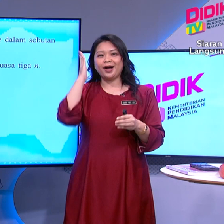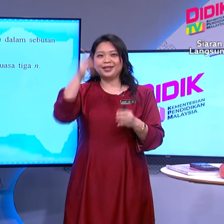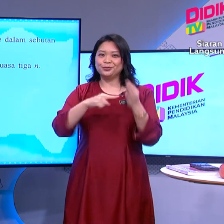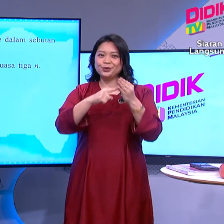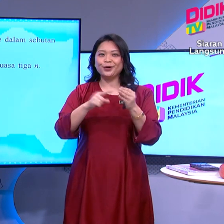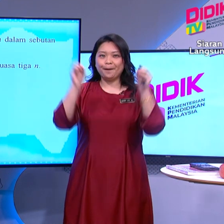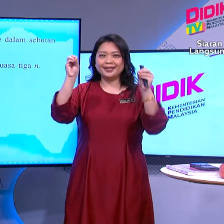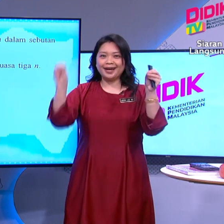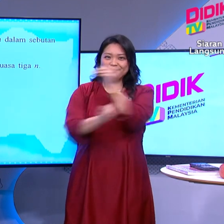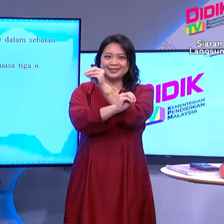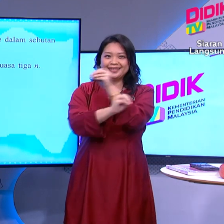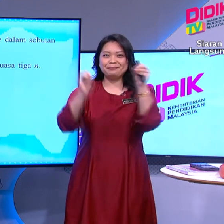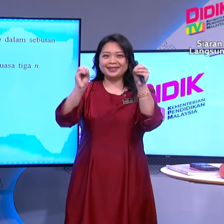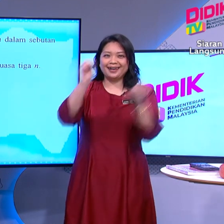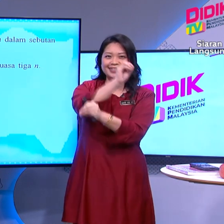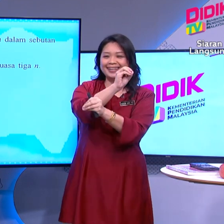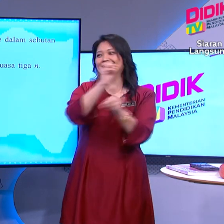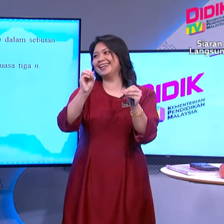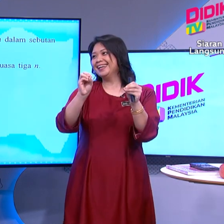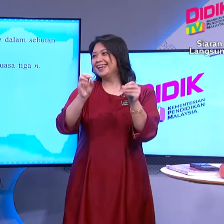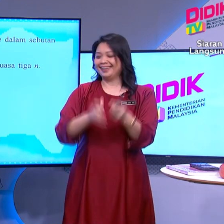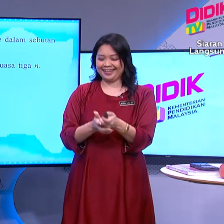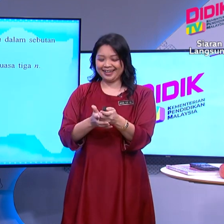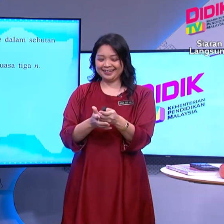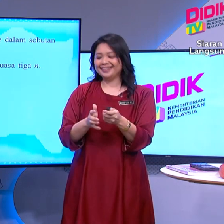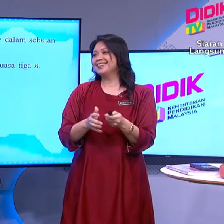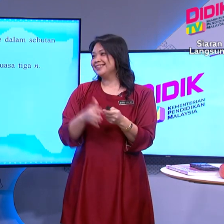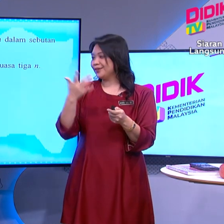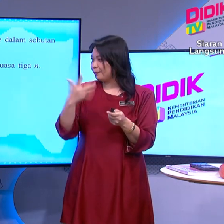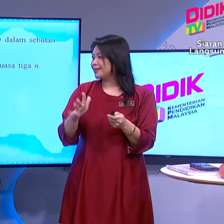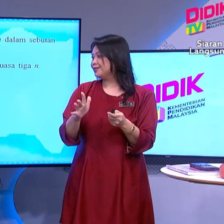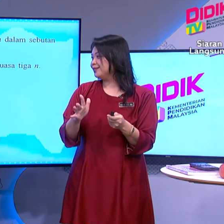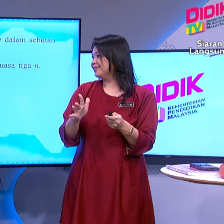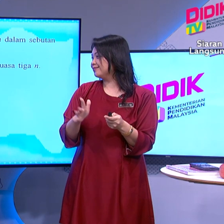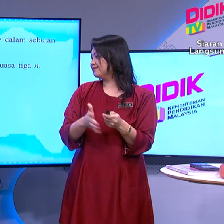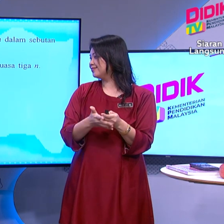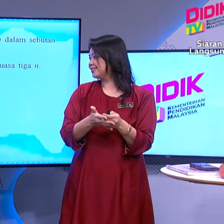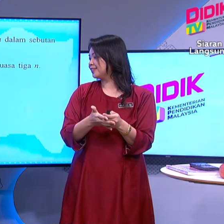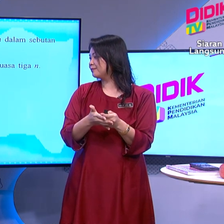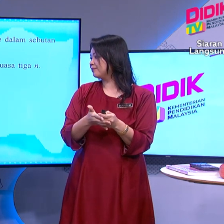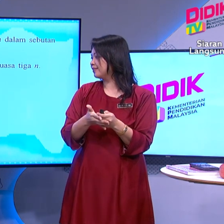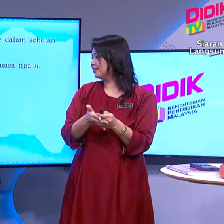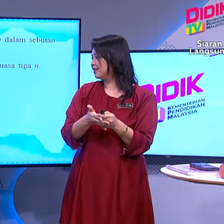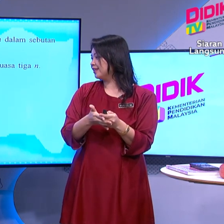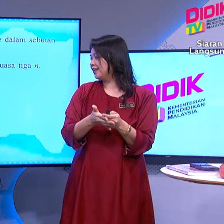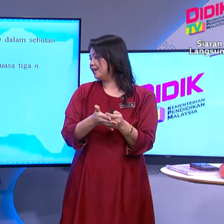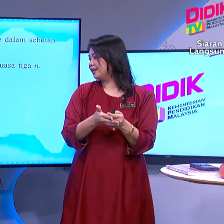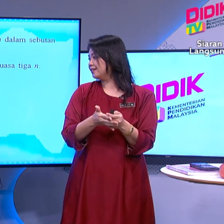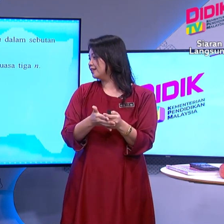cikua akan tunjuk pindah metheny tidak sini oke sound pastu hai hai Ayo